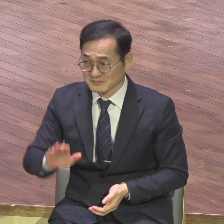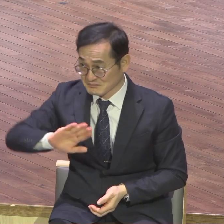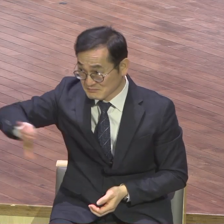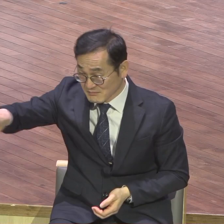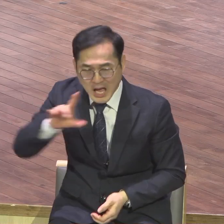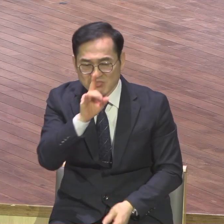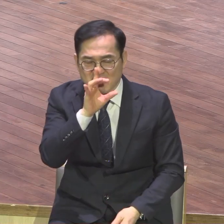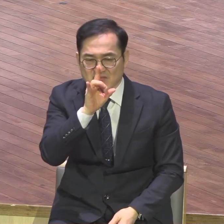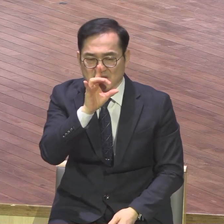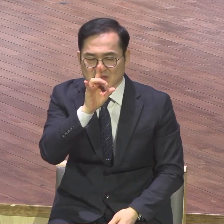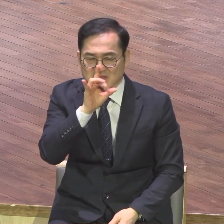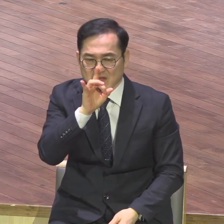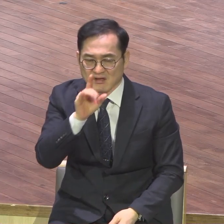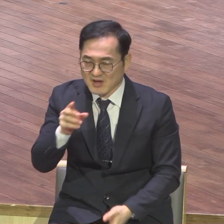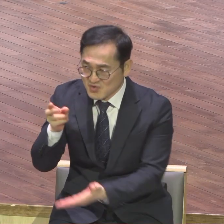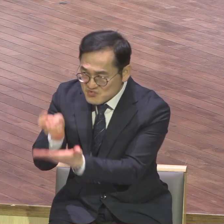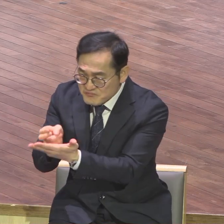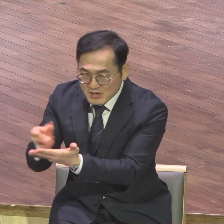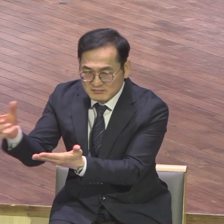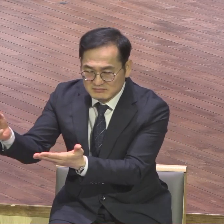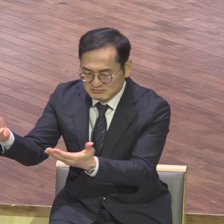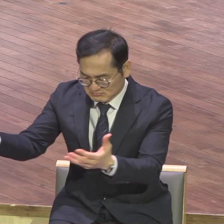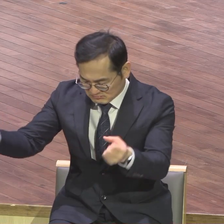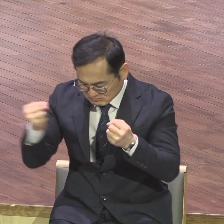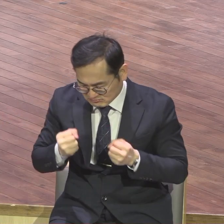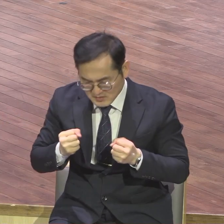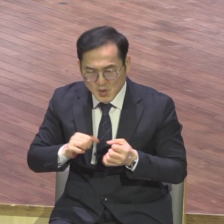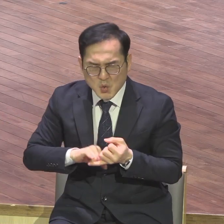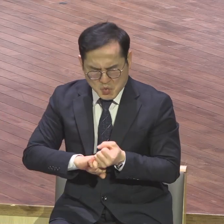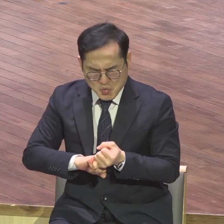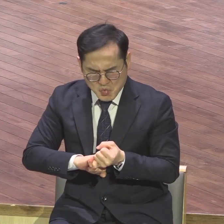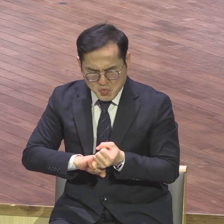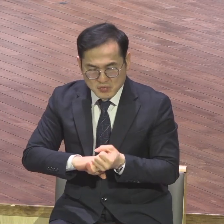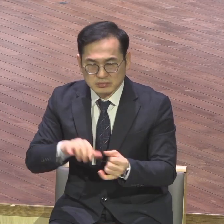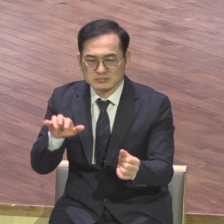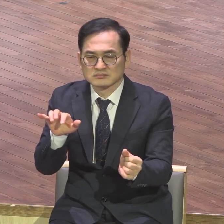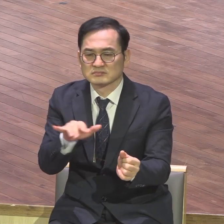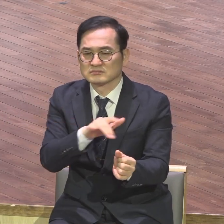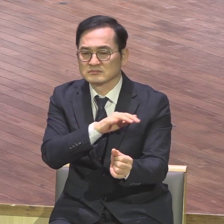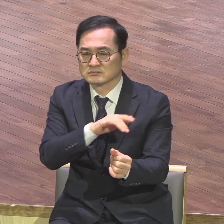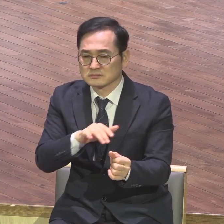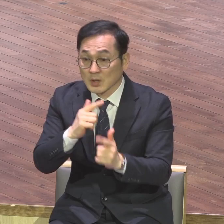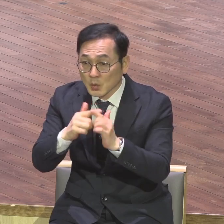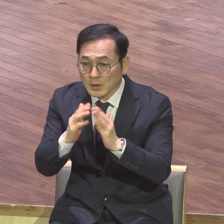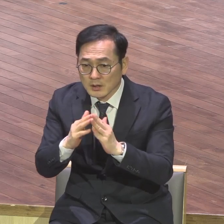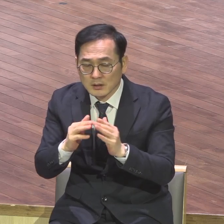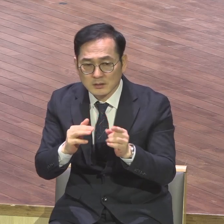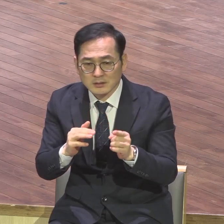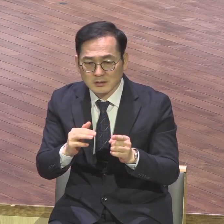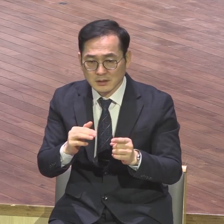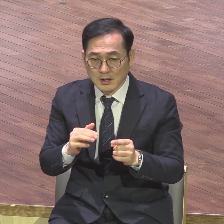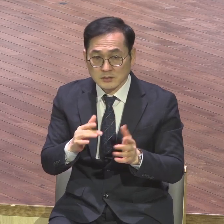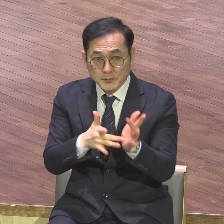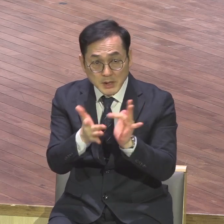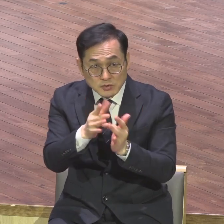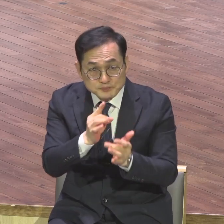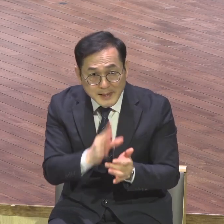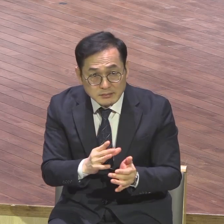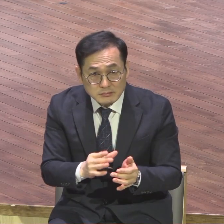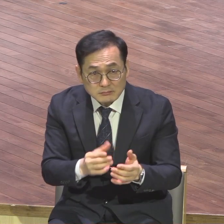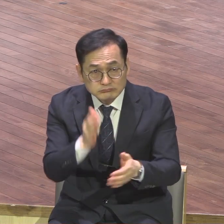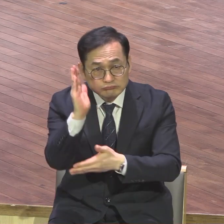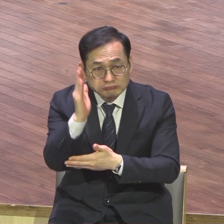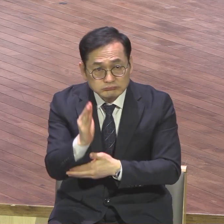구원 얻는 것처럼 속이는 이런 영적인 뭐요? 교회 안에 혼란이 왔어요. 혼란이. 사람은요